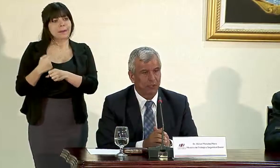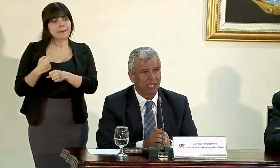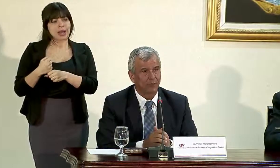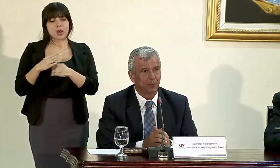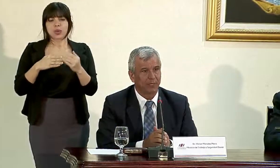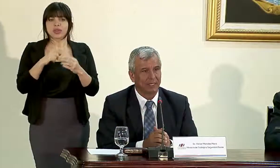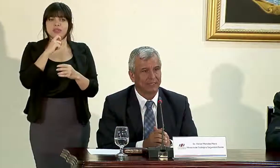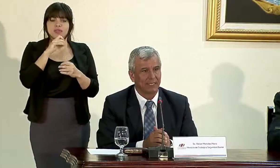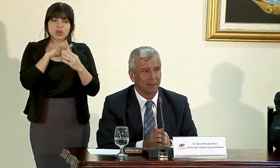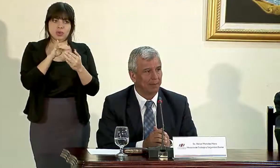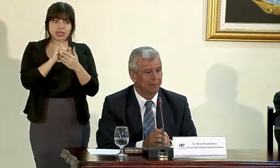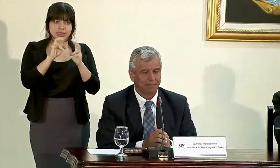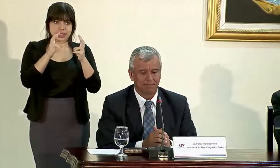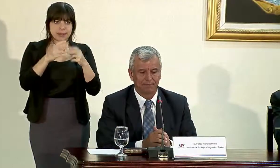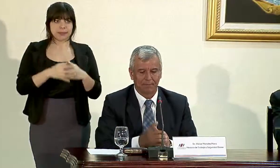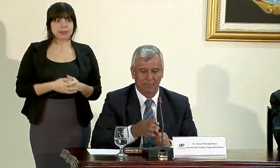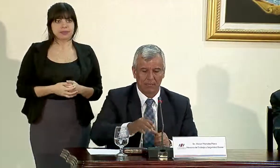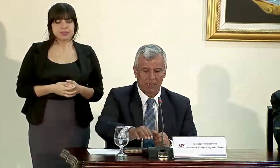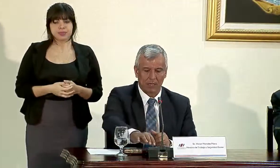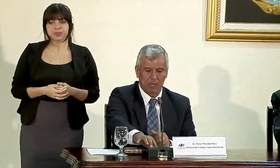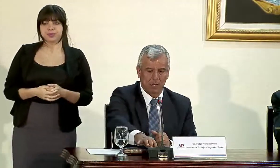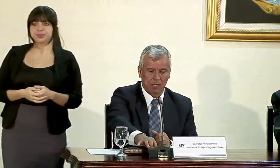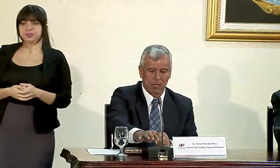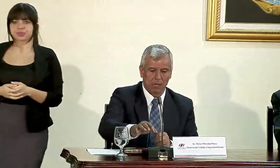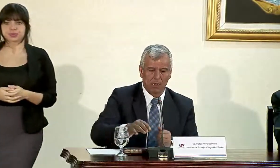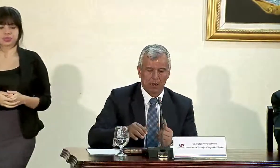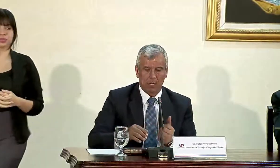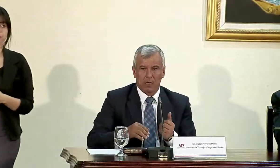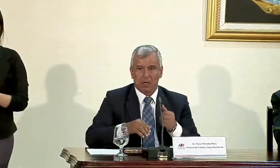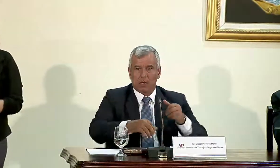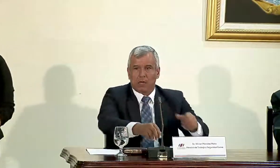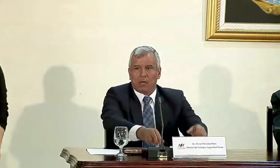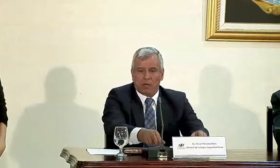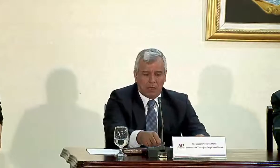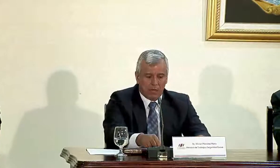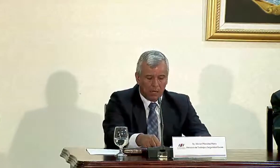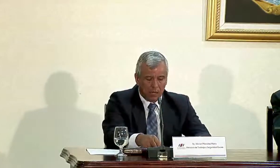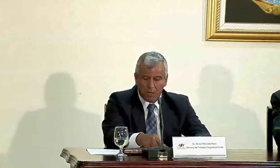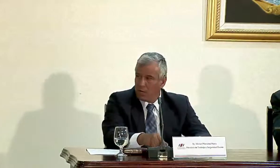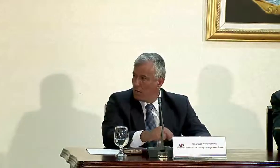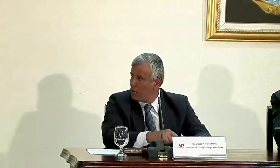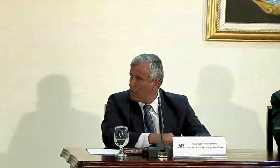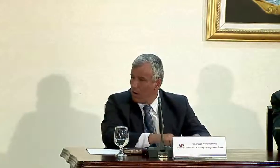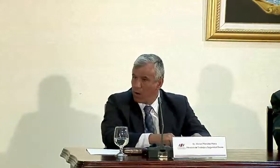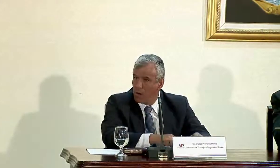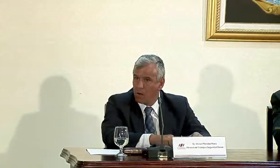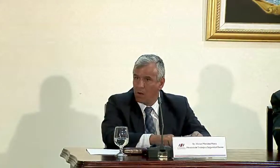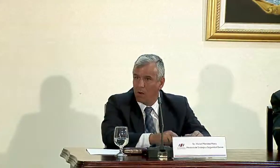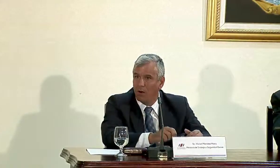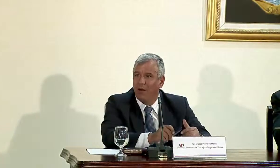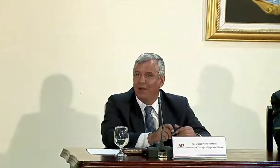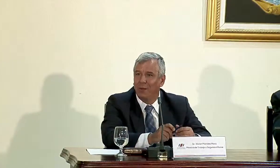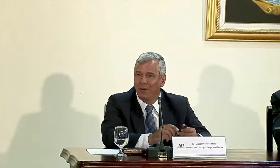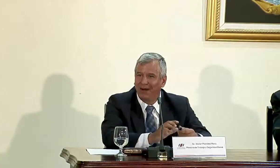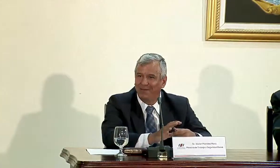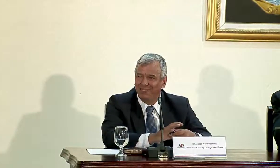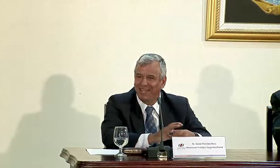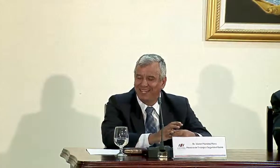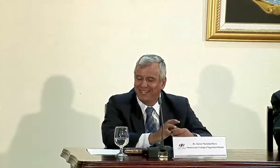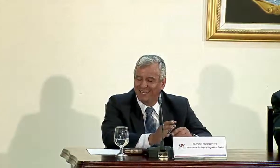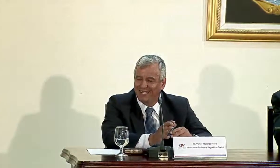las dificultades propias de este tema. Monumental, Fede Cruz. ¿Qué tal, don Víctor? Buenas